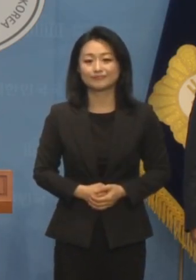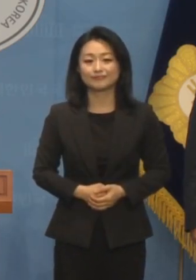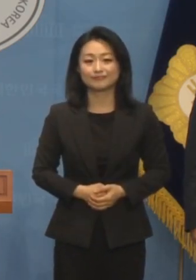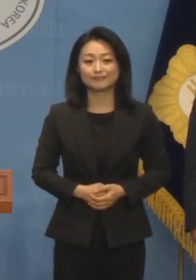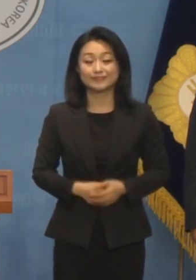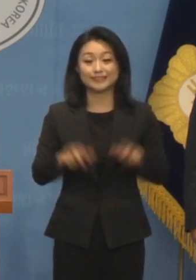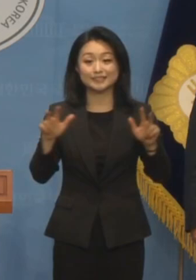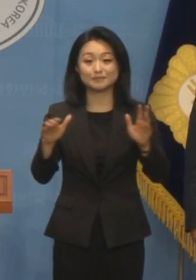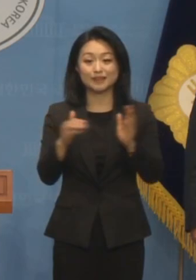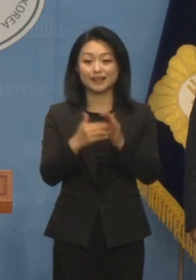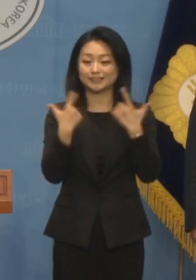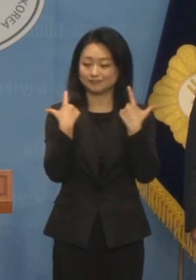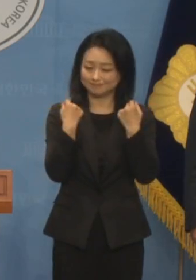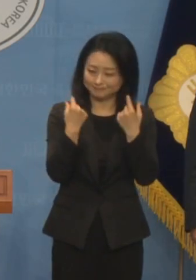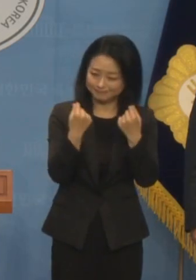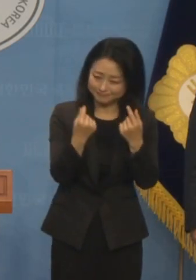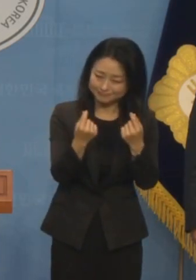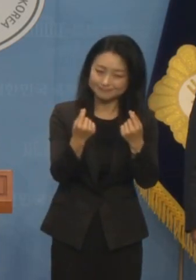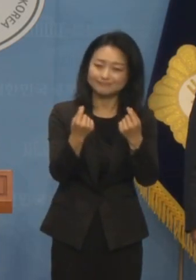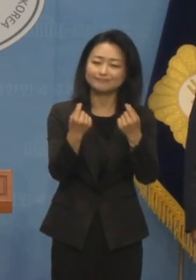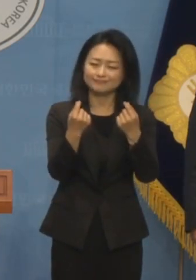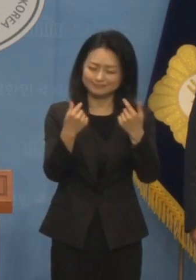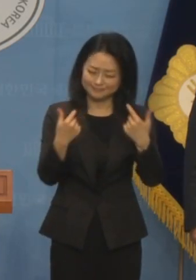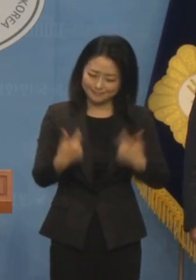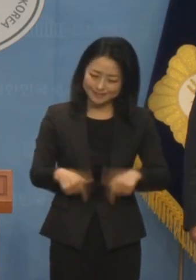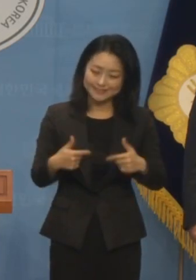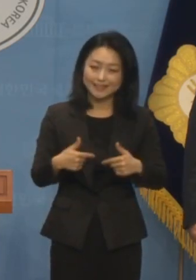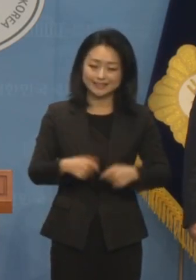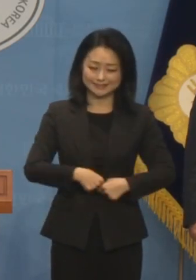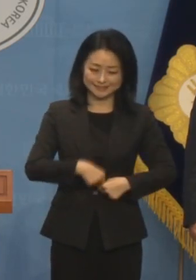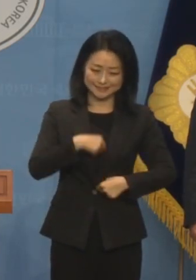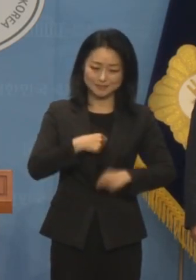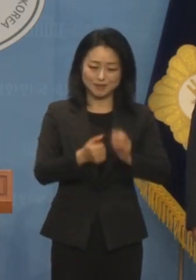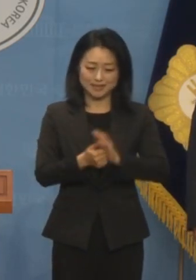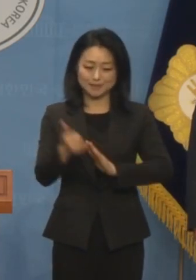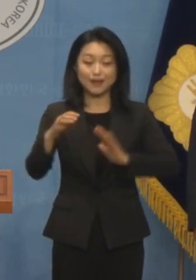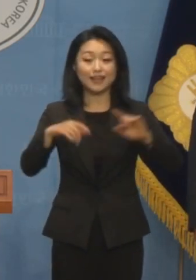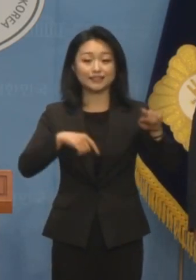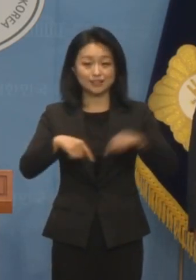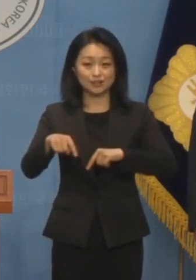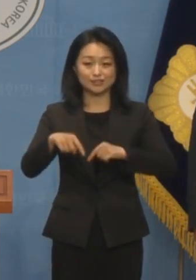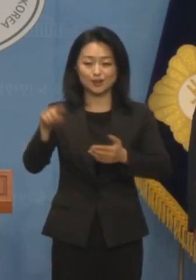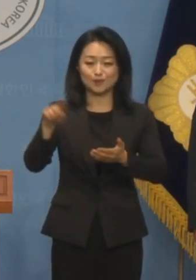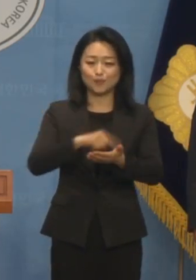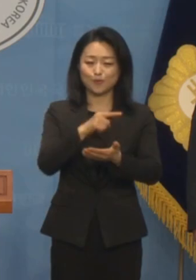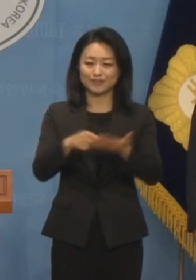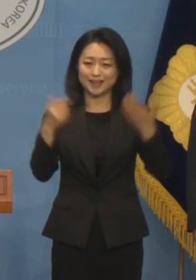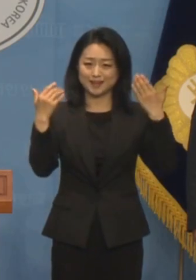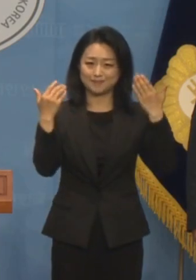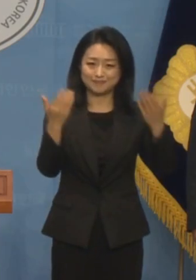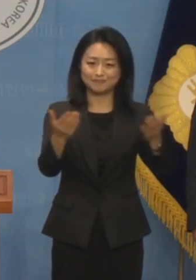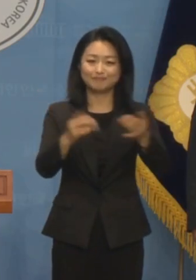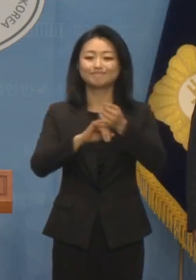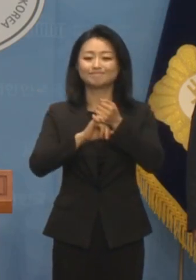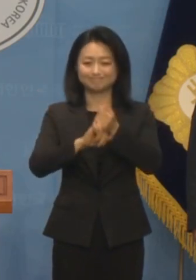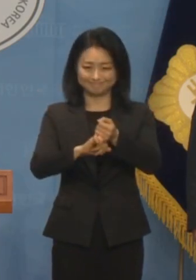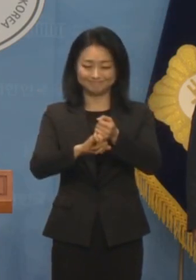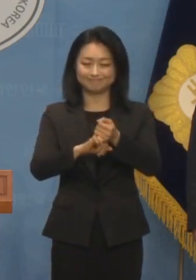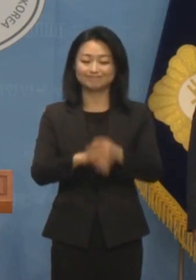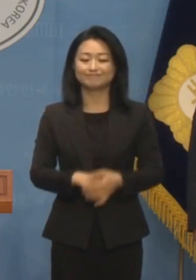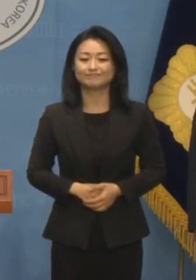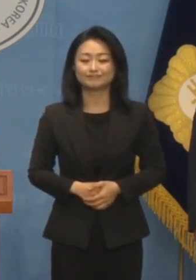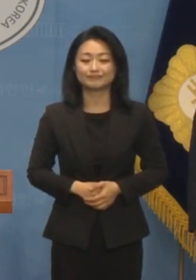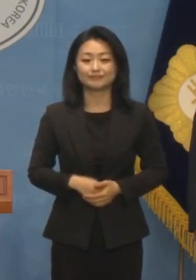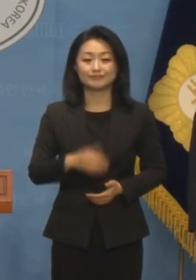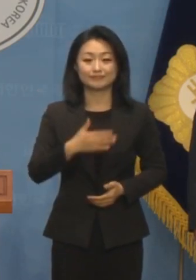지금껏 그래왔듯, 그리고 늘 한결같이 진심과 희망의 정치로 반드시 보답하겠습니다.